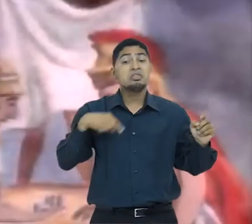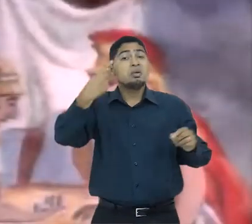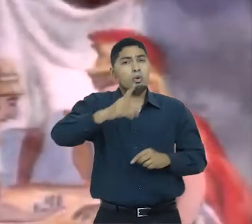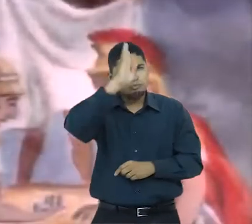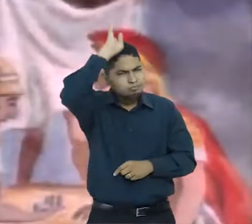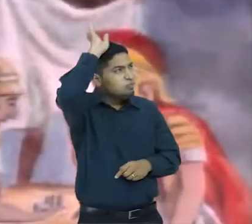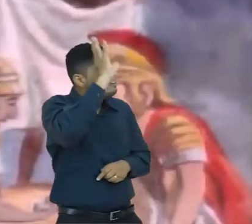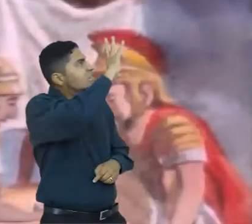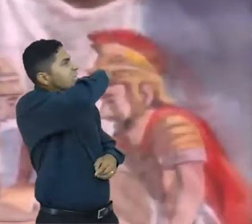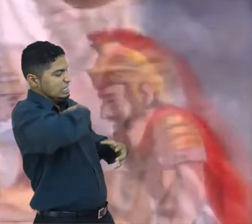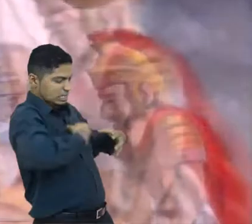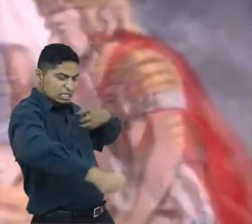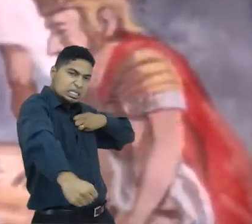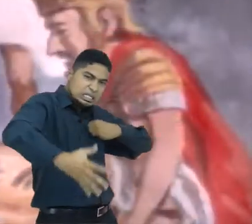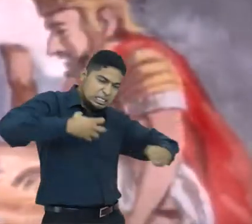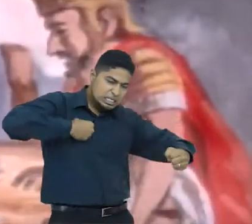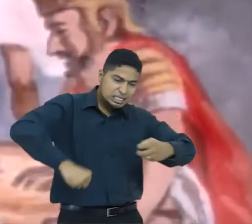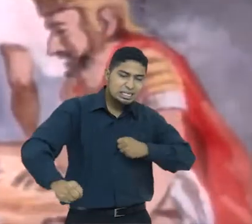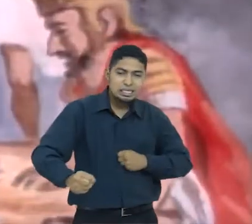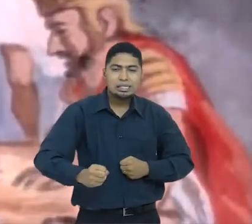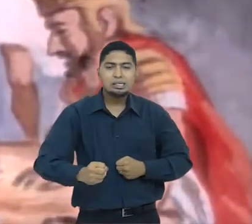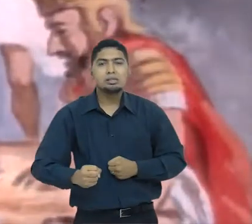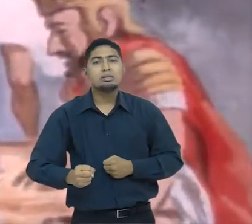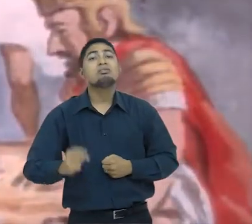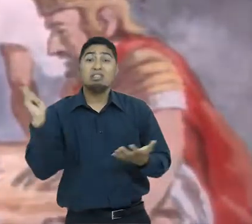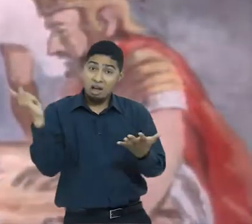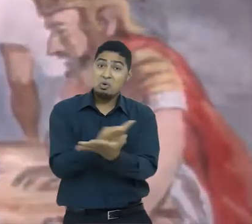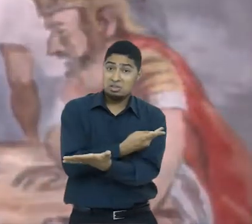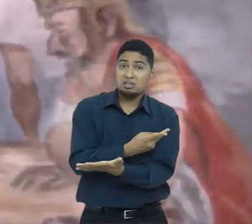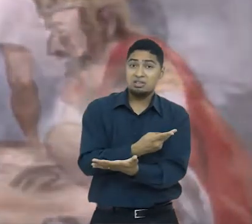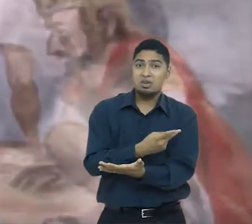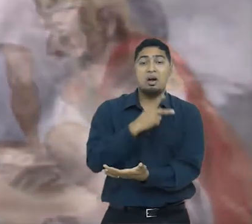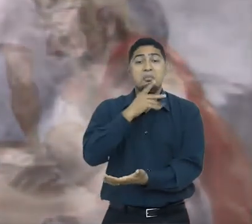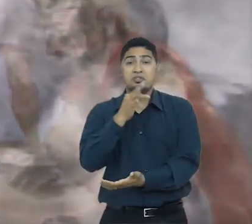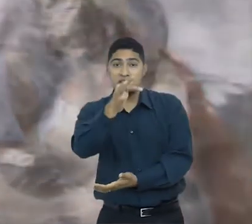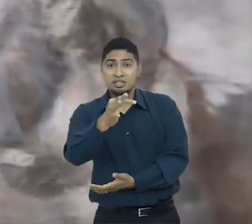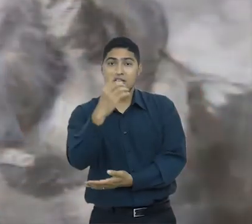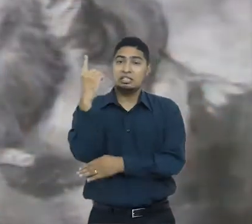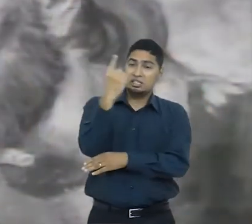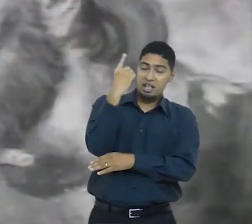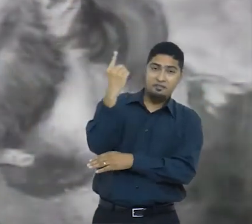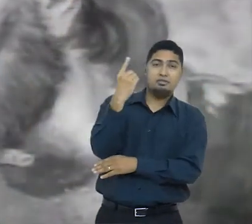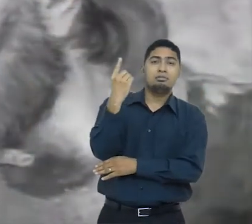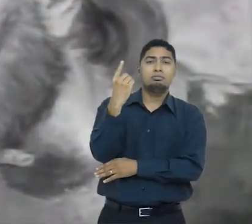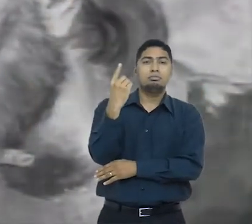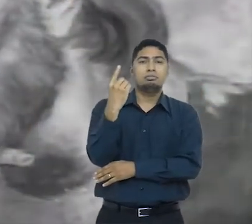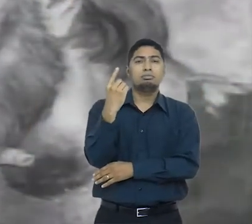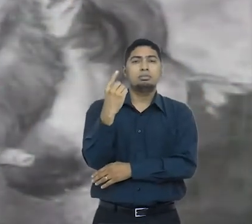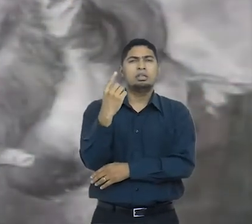roupas e tiraram sorte para ver quem ficaria com seu manto. Cumpriu-se assim a profecia de Davi. As